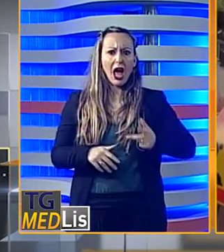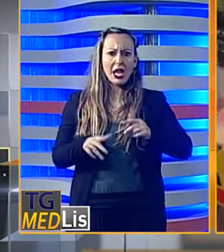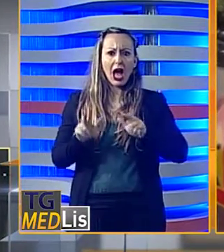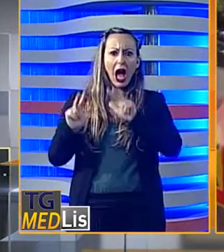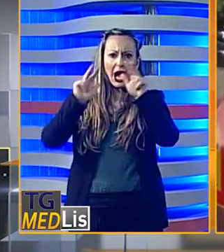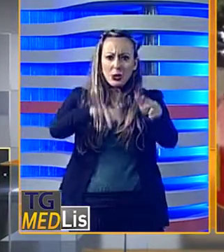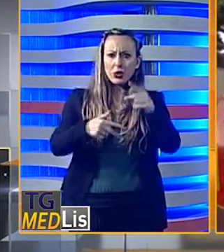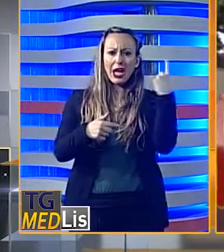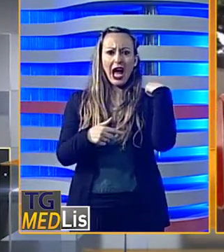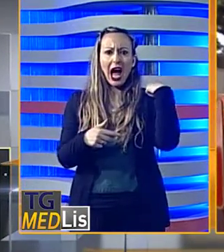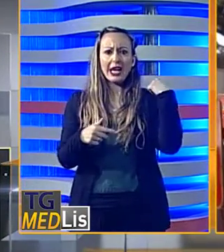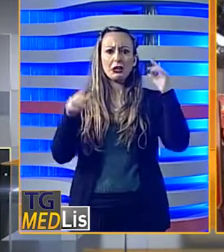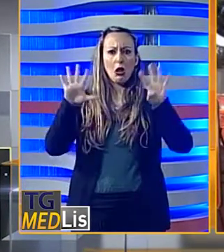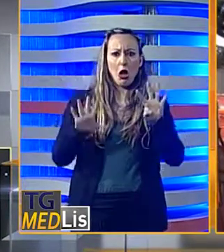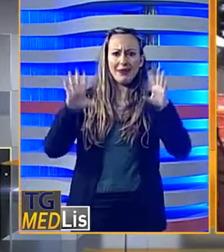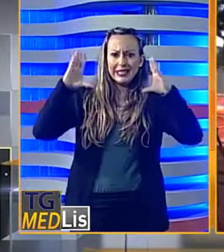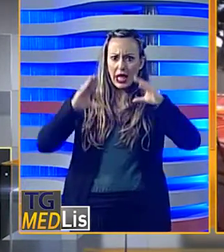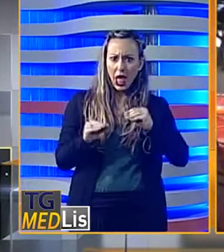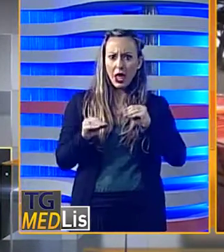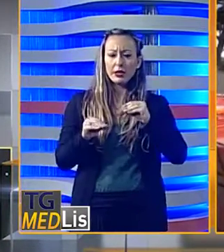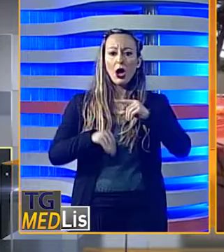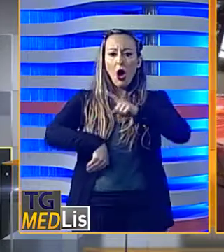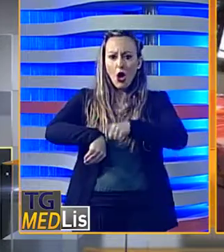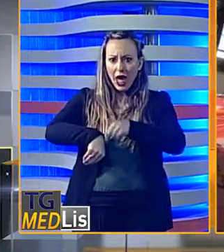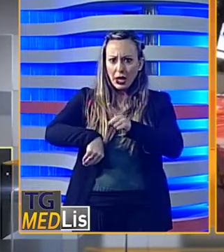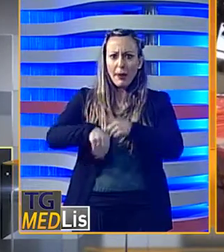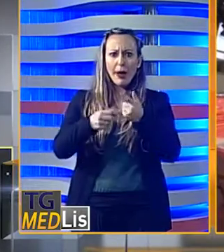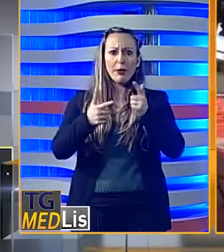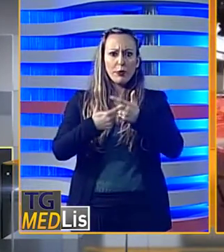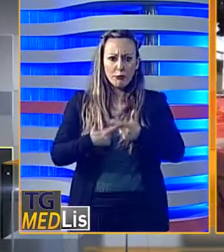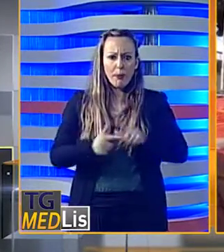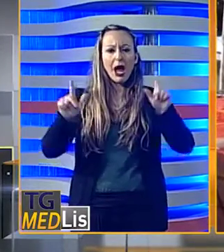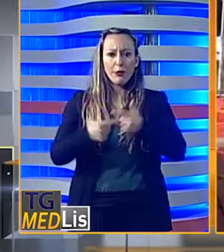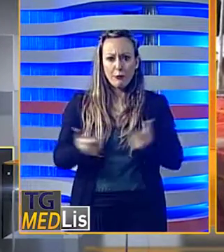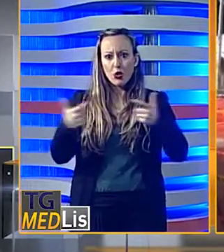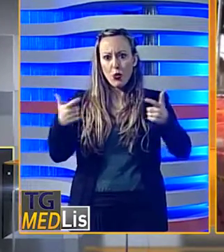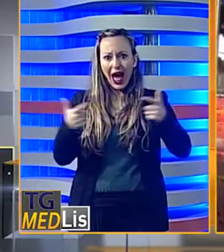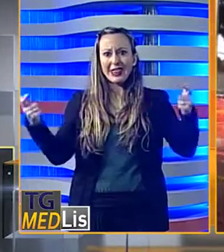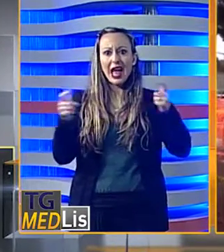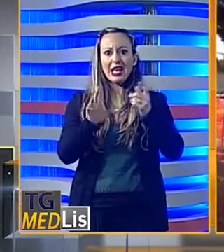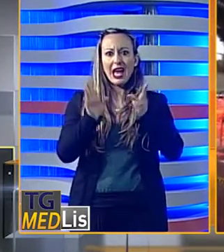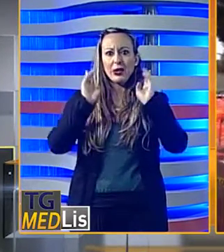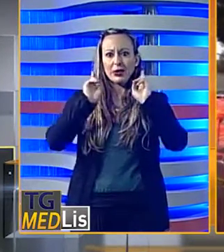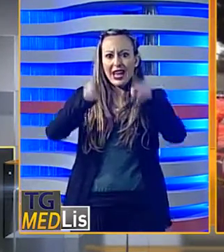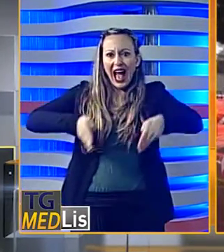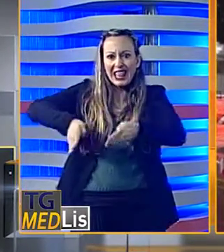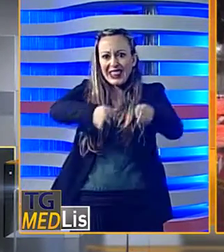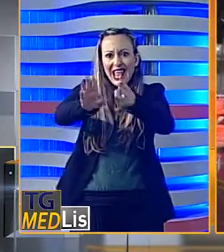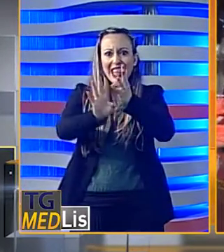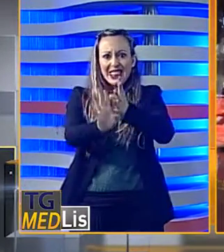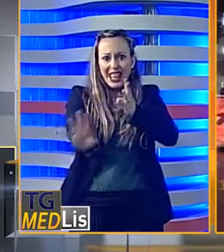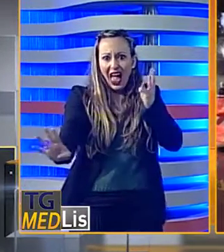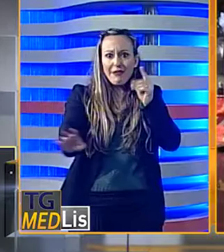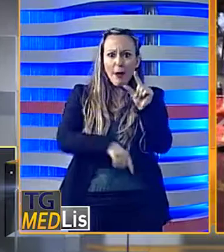in un orario, per fortuna, in cui la strada è di solito poco trafficata. L'area coinvolta è